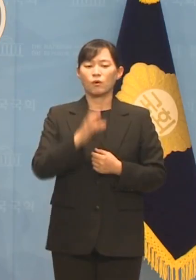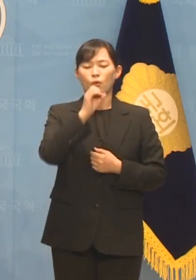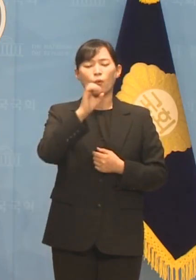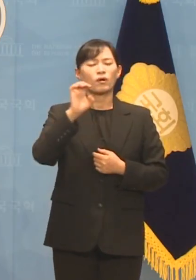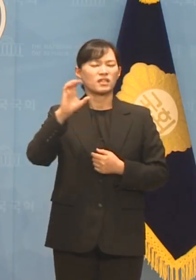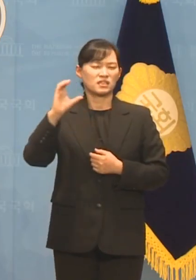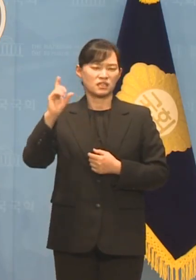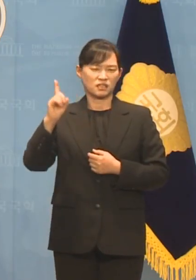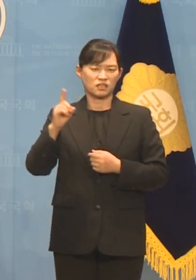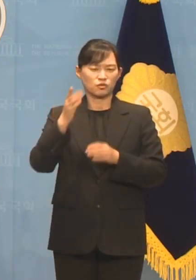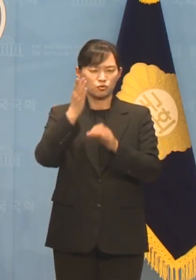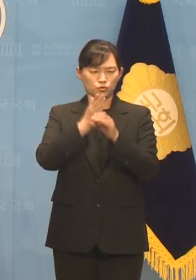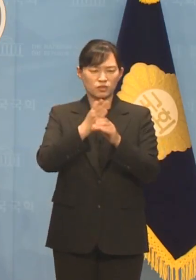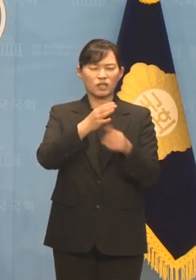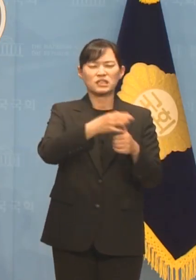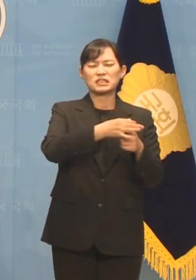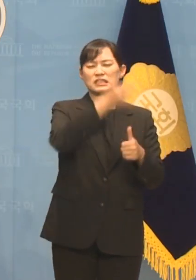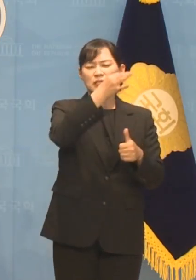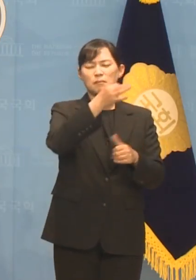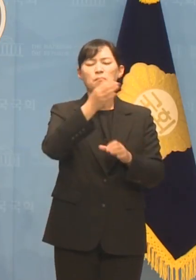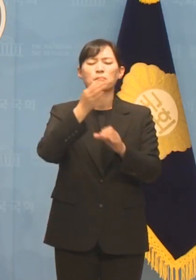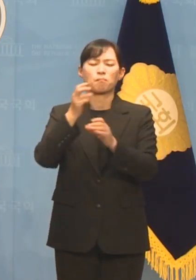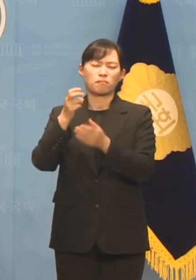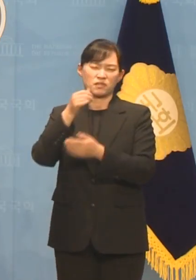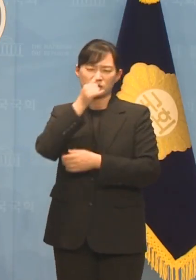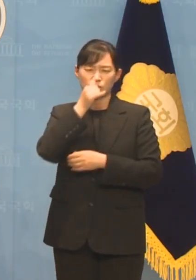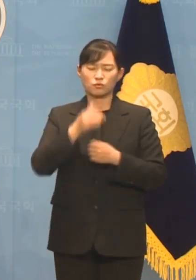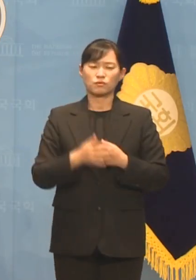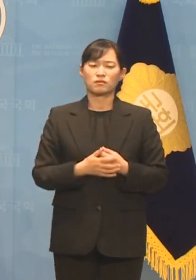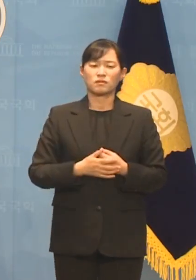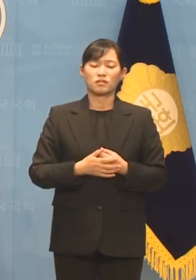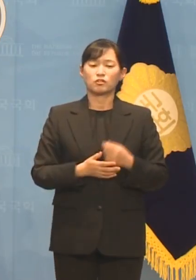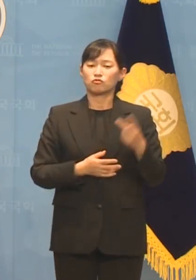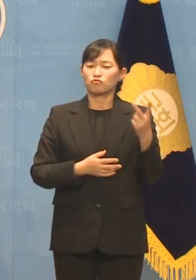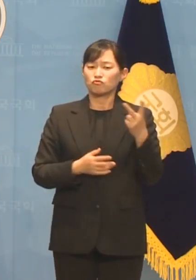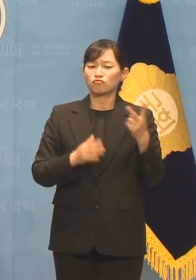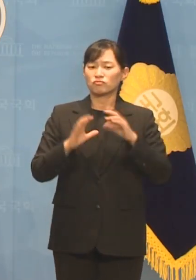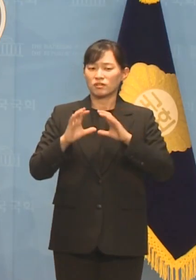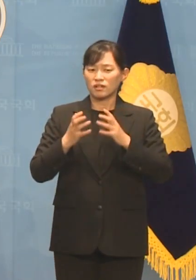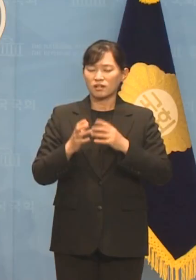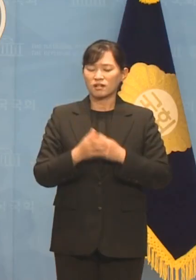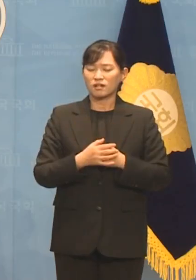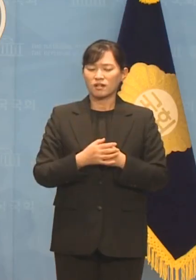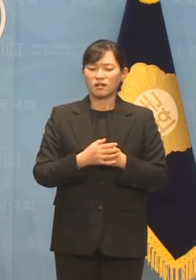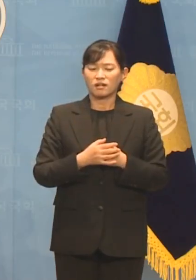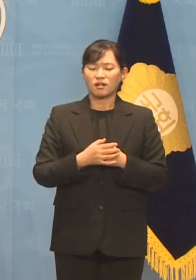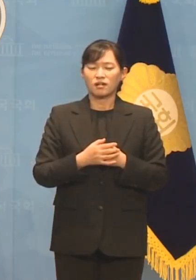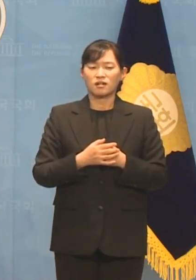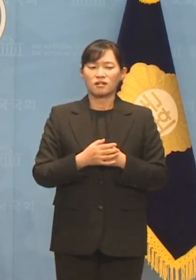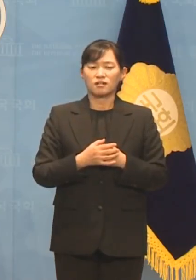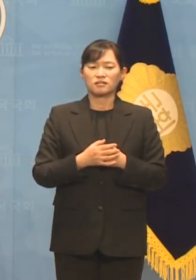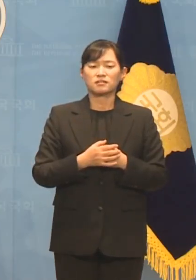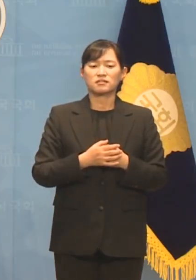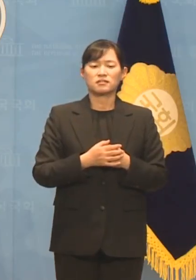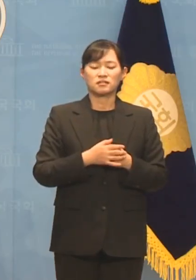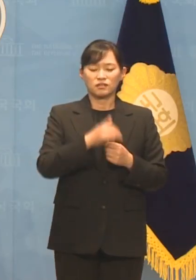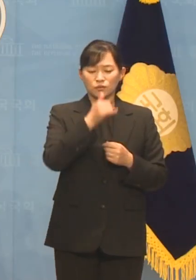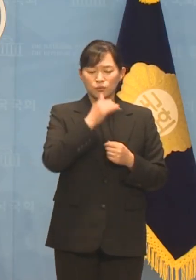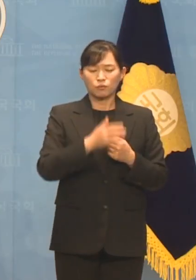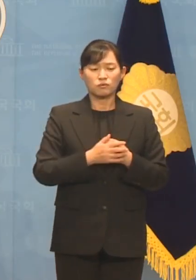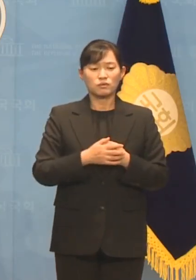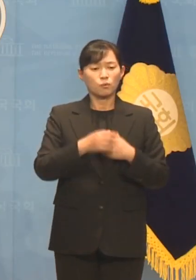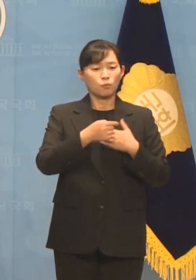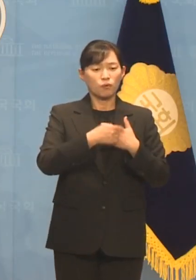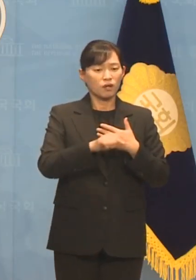중 유일한 사형제 실시 국가로 두 국가와 집행이 동결된 우리나라를 제외한 나머지 국가는